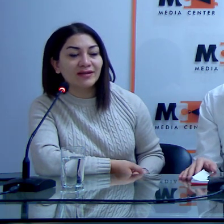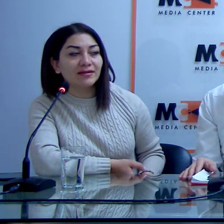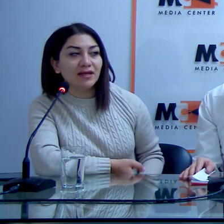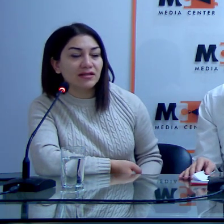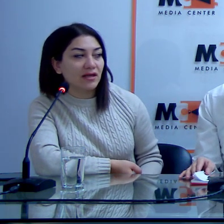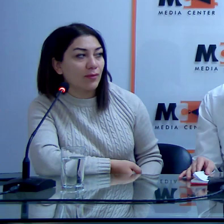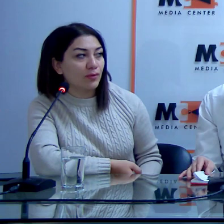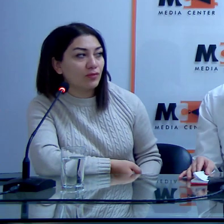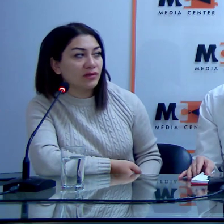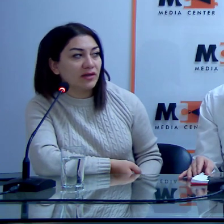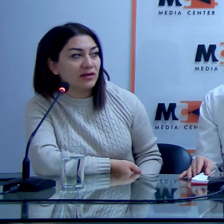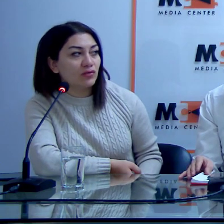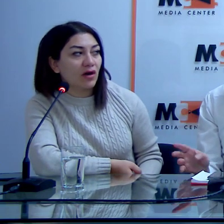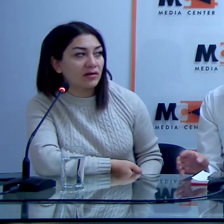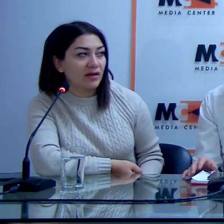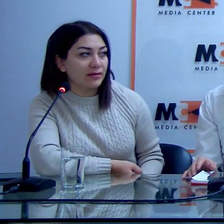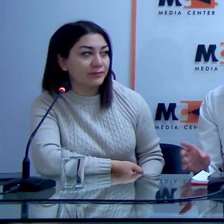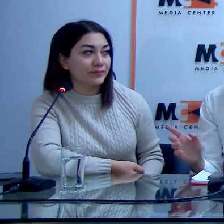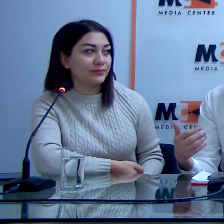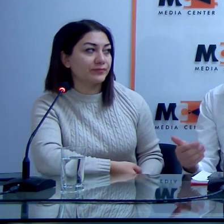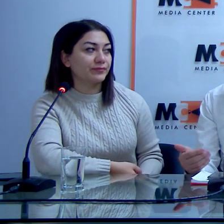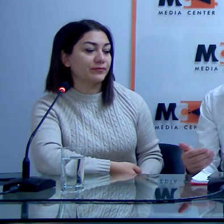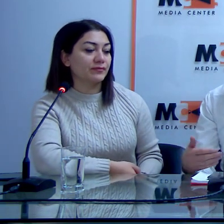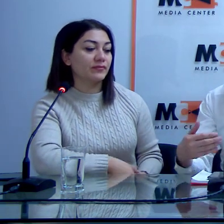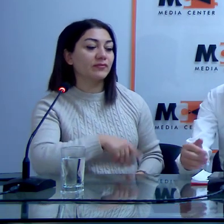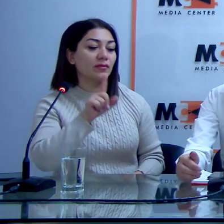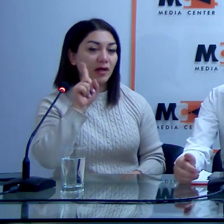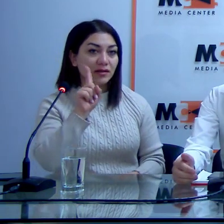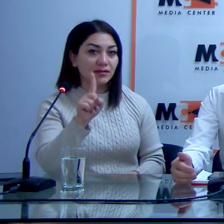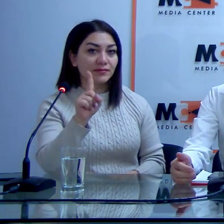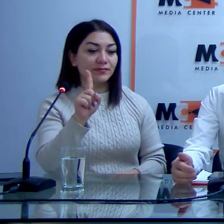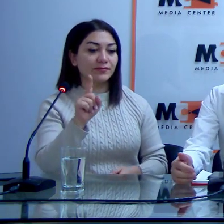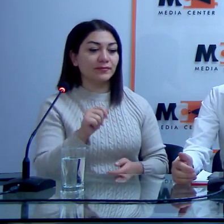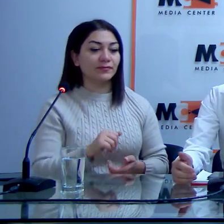պատճառով հետընթաց են ապրում գրելու կարդալը։